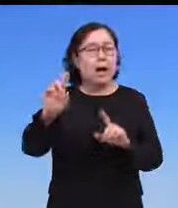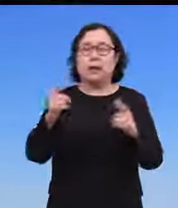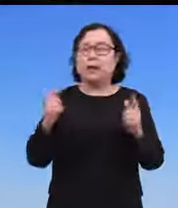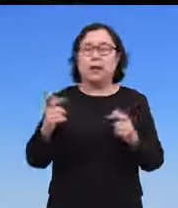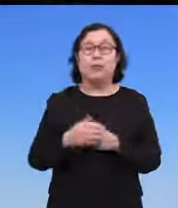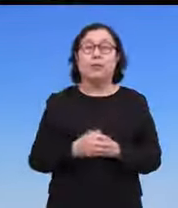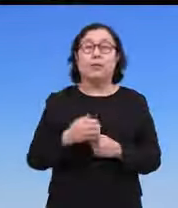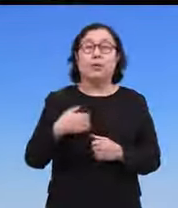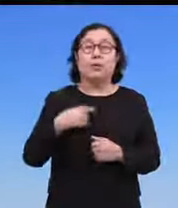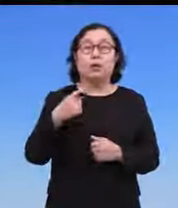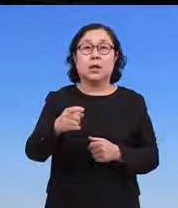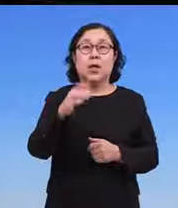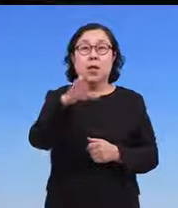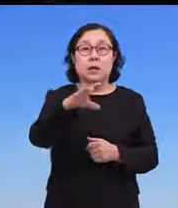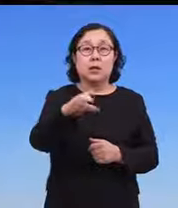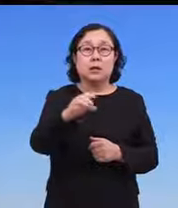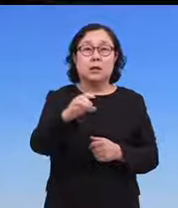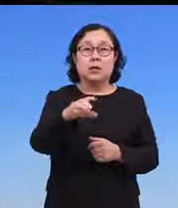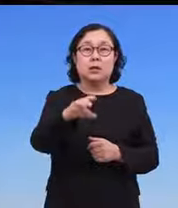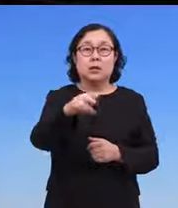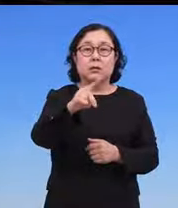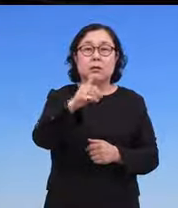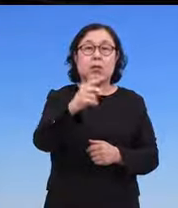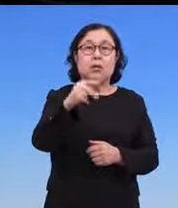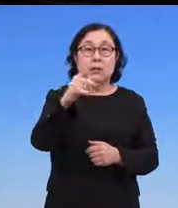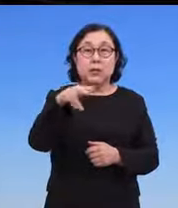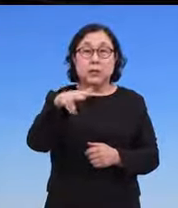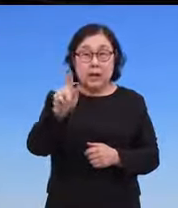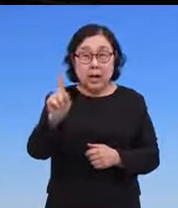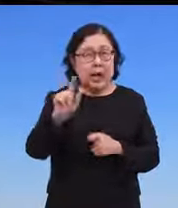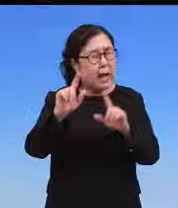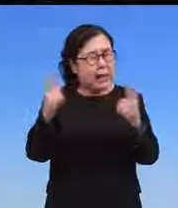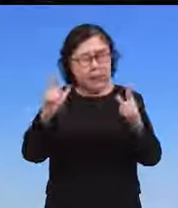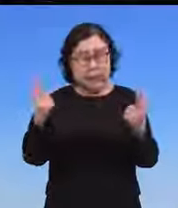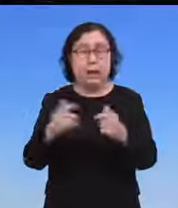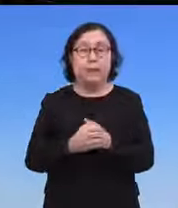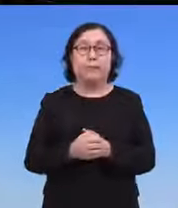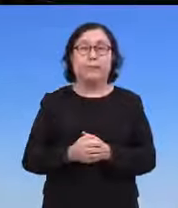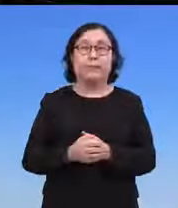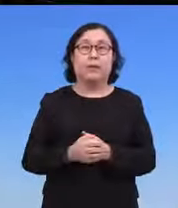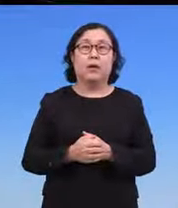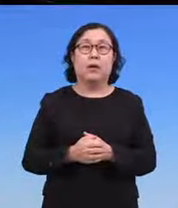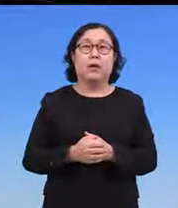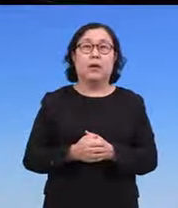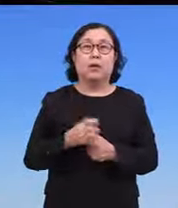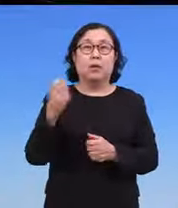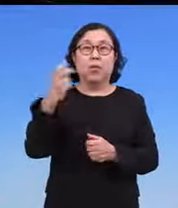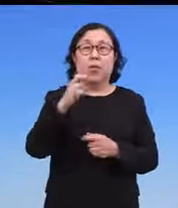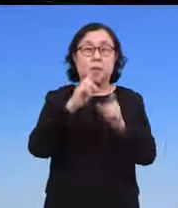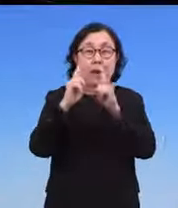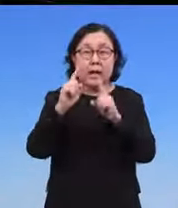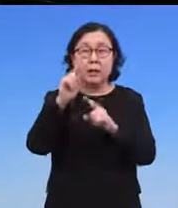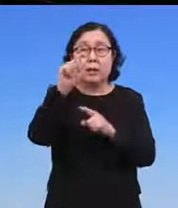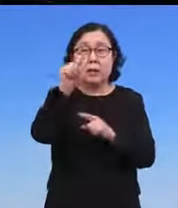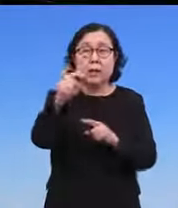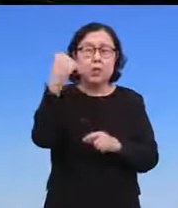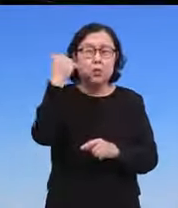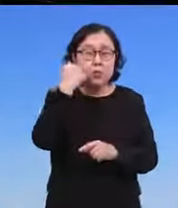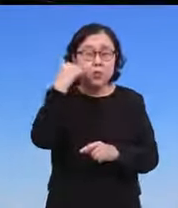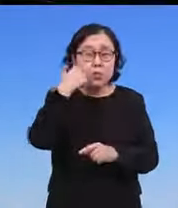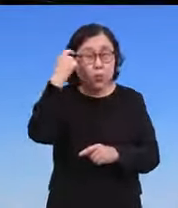나는 아니라. 또 묻되 내가 그 선지자냐? 대답하되 아니라. 그랬더니 22절 또